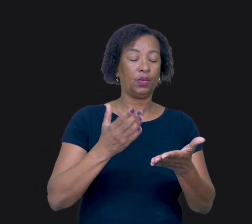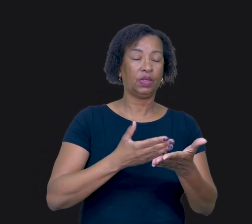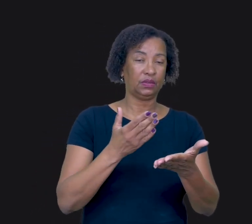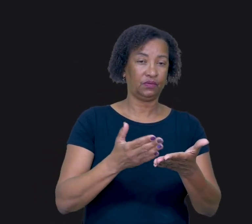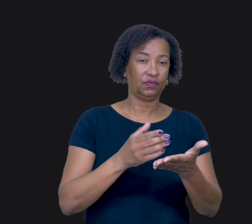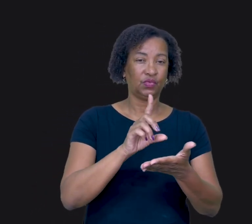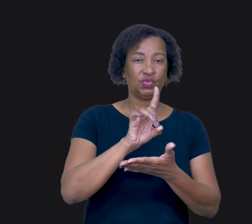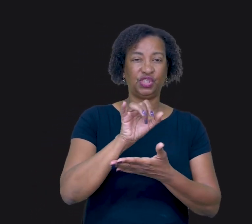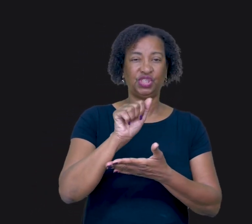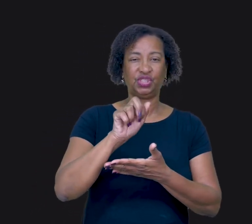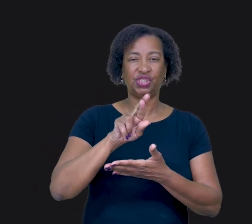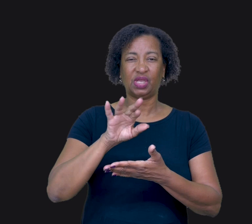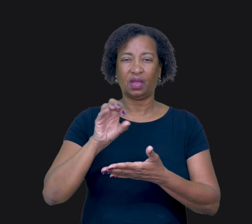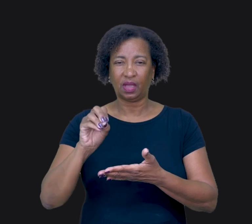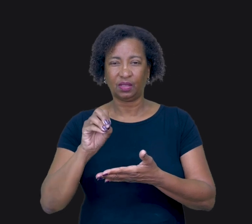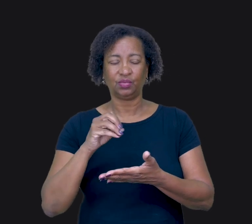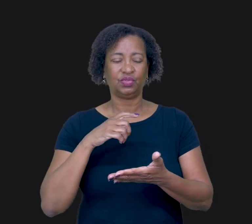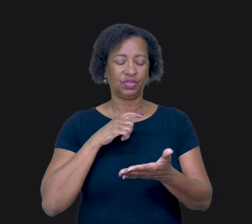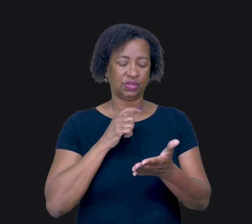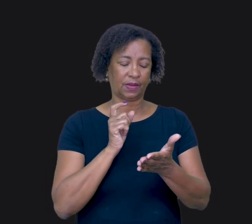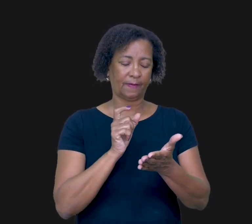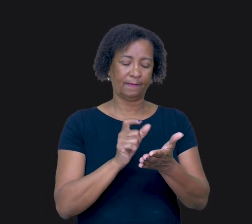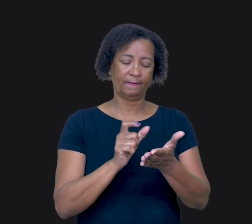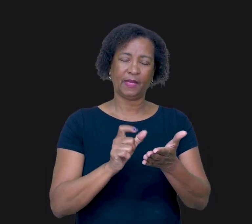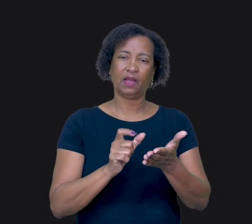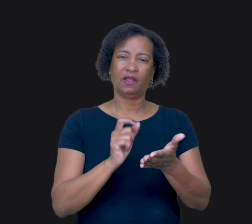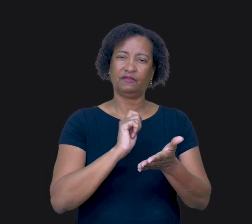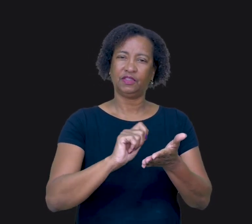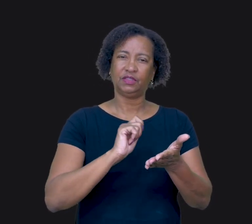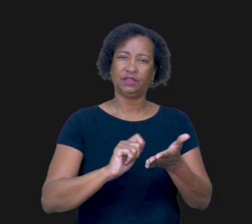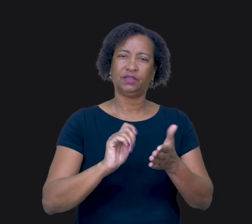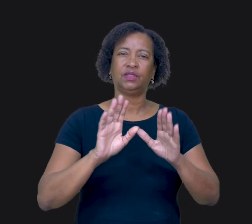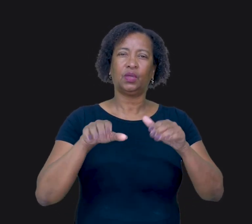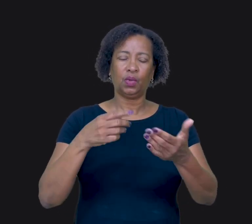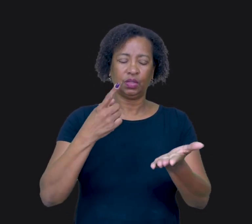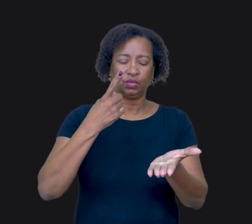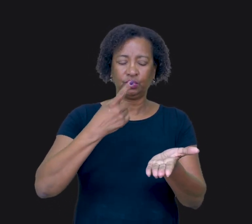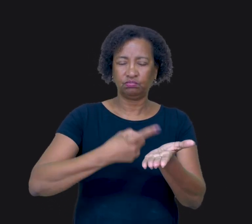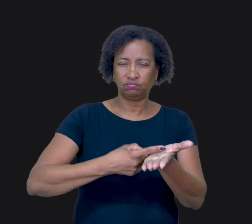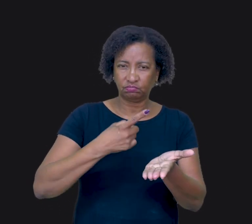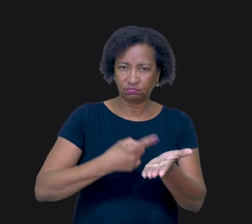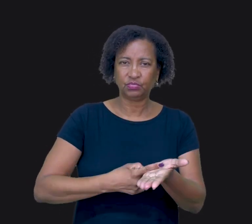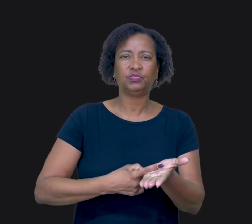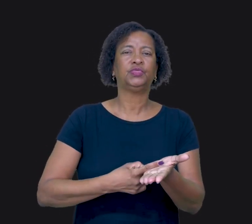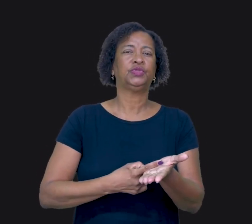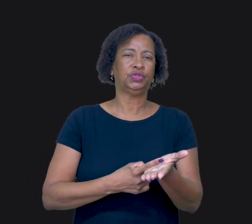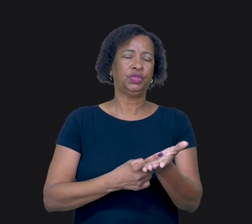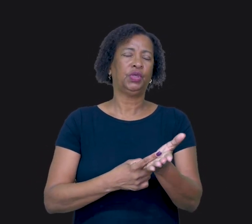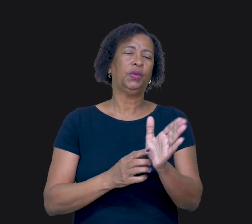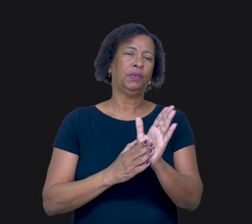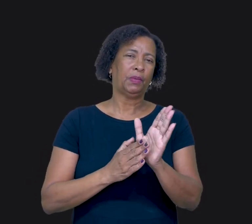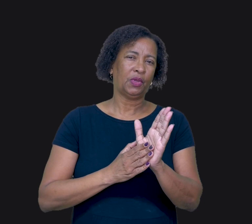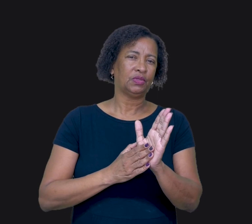água, havia as seguintes palavras: quando se cumprir o propósito e o plano de Deus para a hora da sua